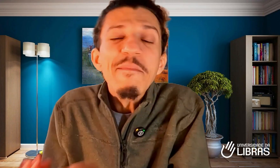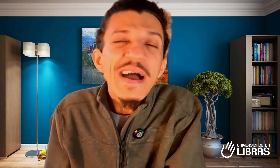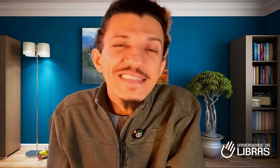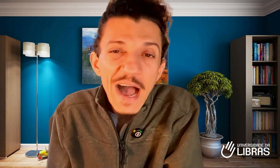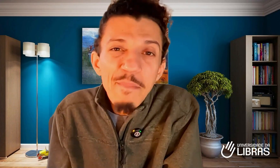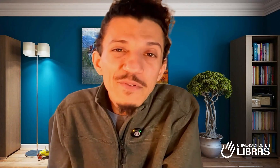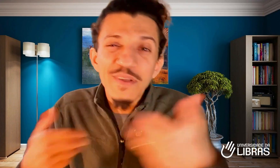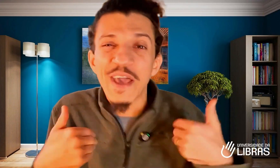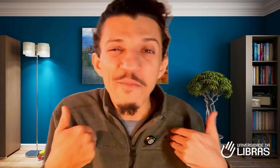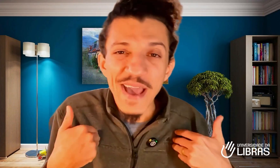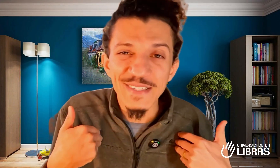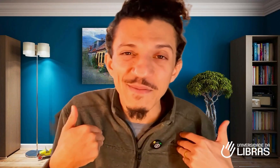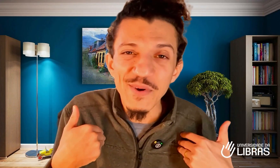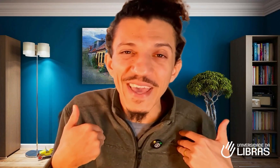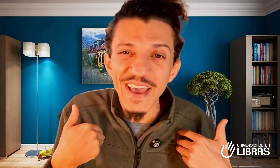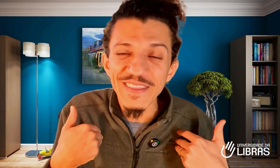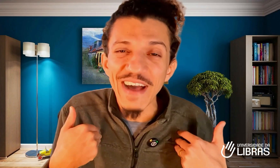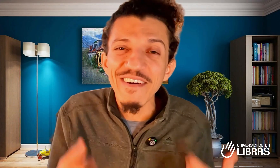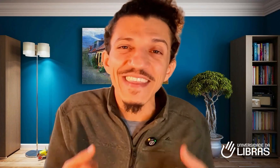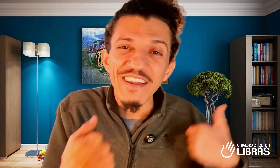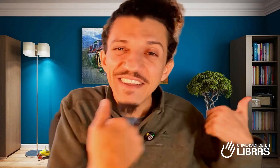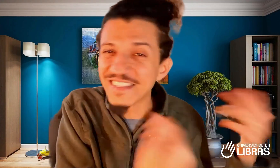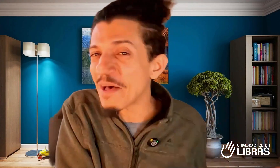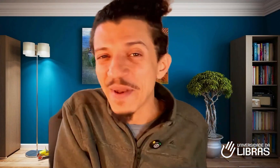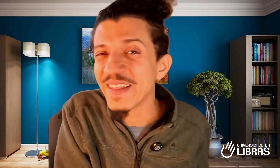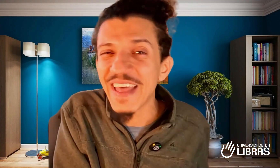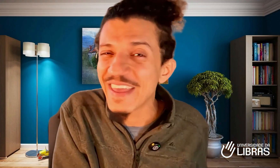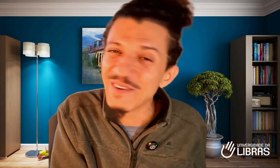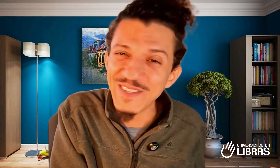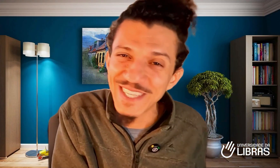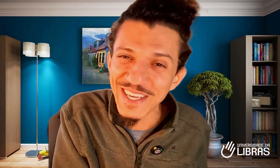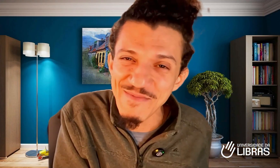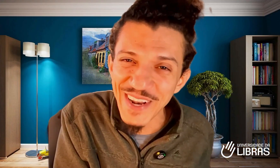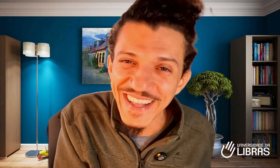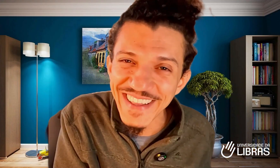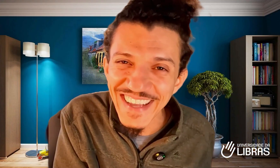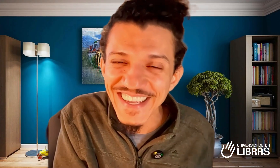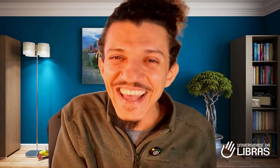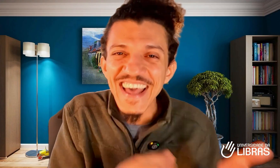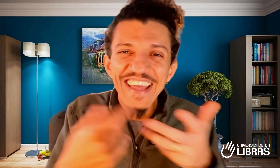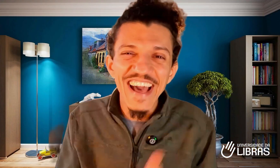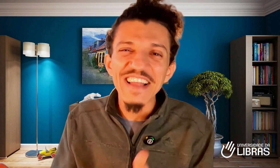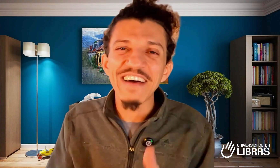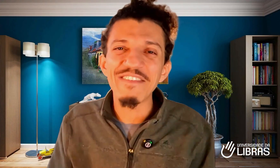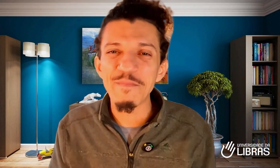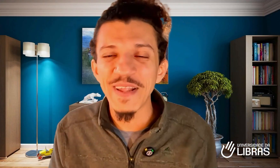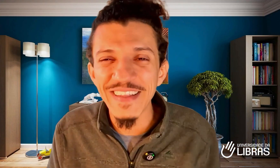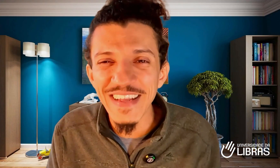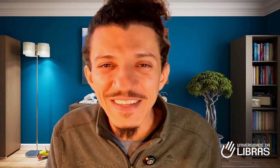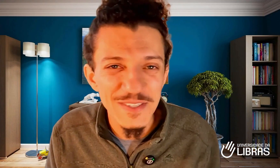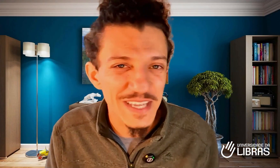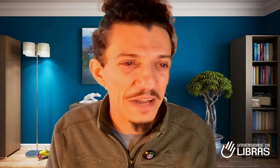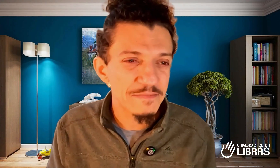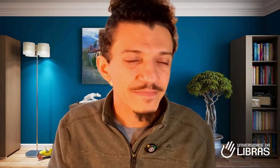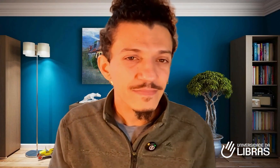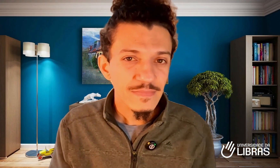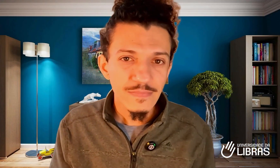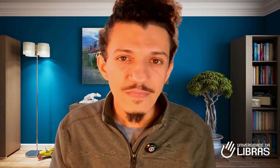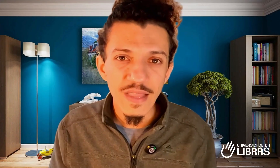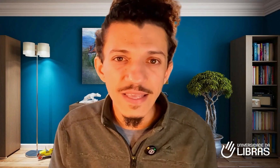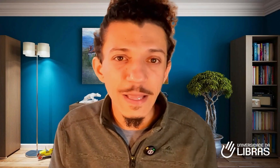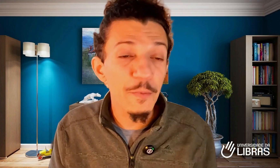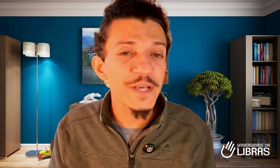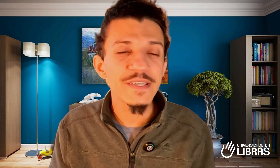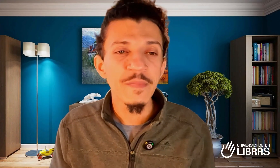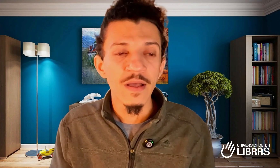bem mais rápido do que eu mesmo, porque eu estava tendo que desaprender e eu não tinha que me orientar. E ela estava aprendendo ali do zero.